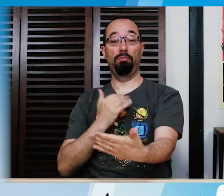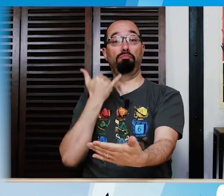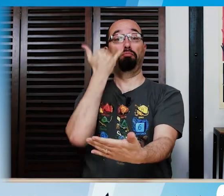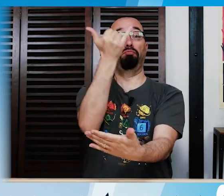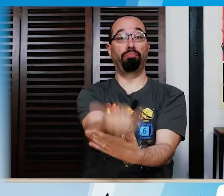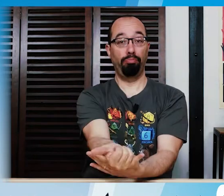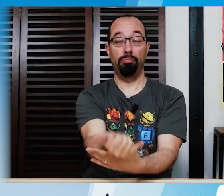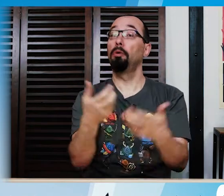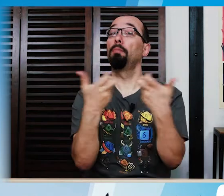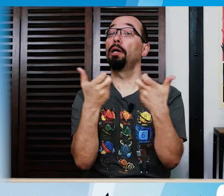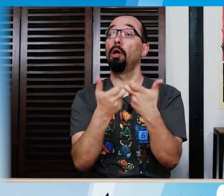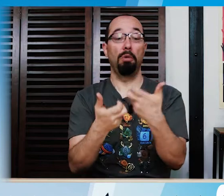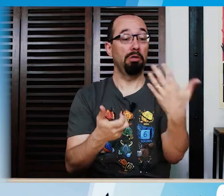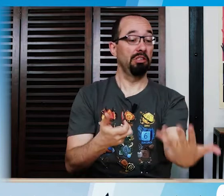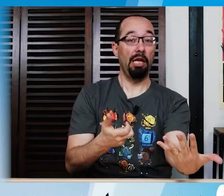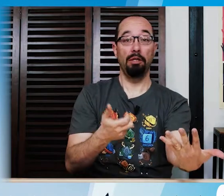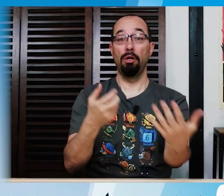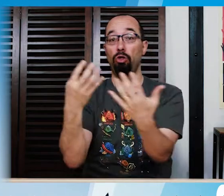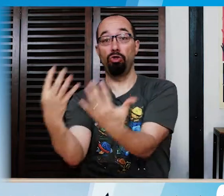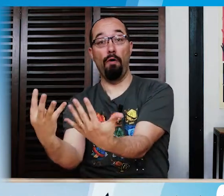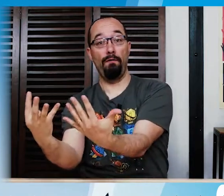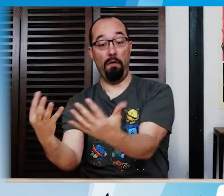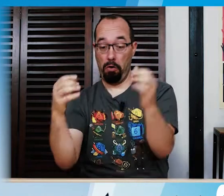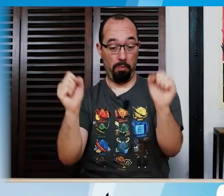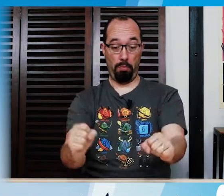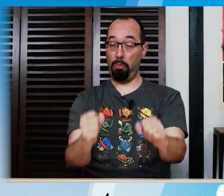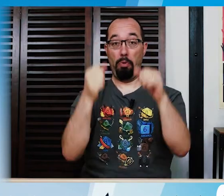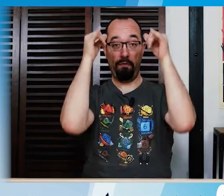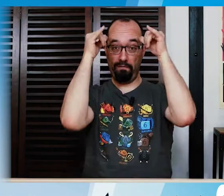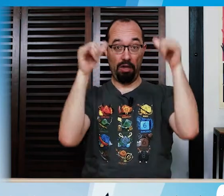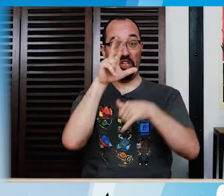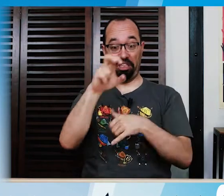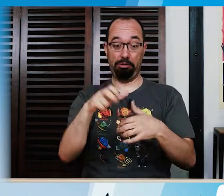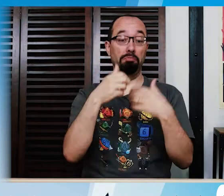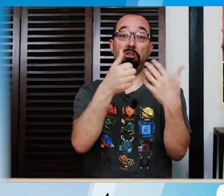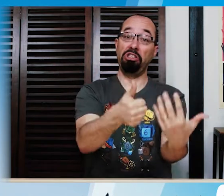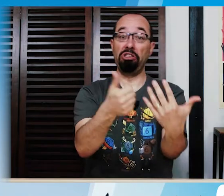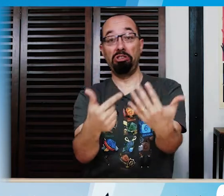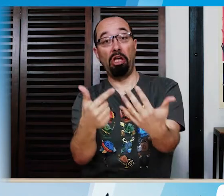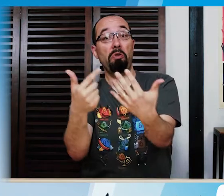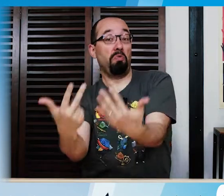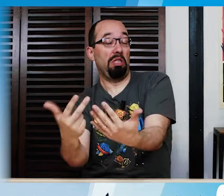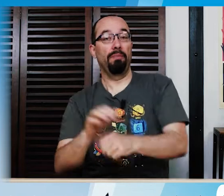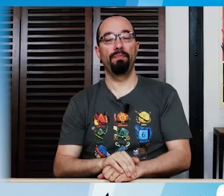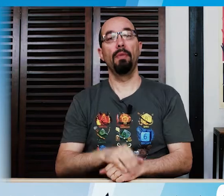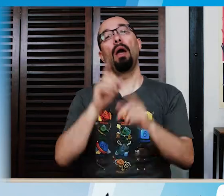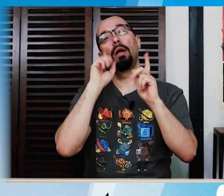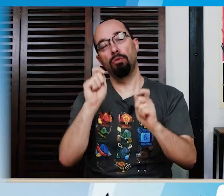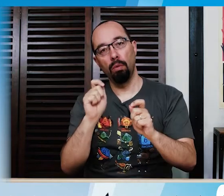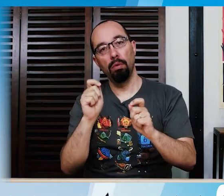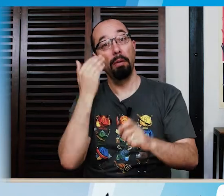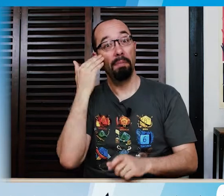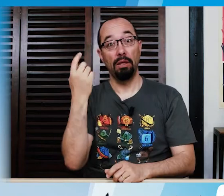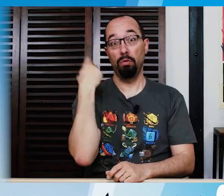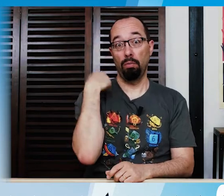entre la 5 et la 9, elle peut prendre la place 6, 7 ou 8. Elle ne peut pas s'installer entre deux vaches dont les numéros